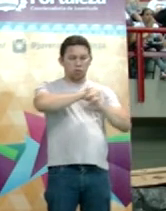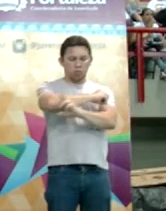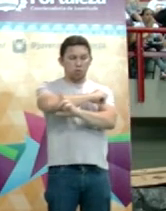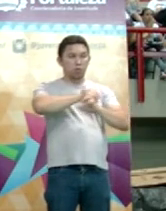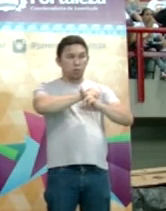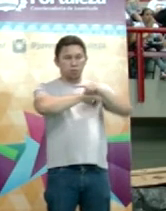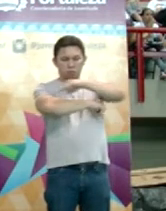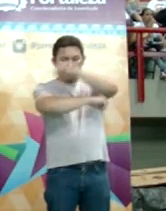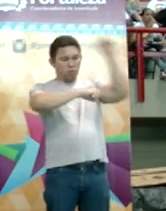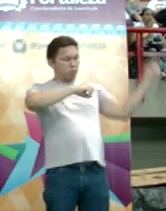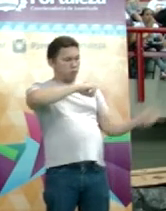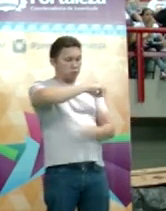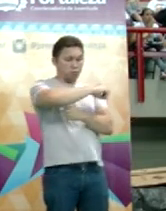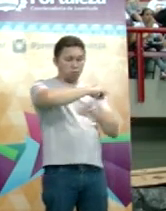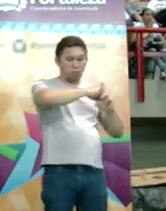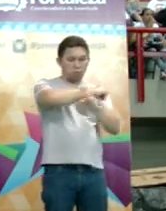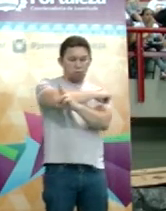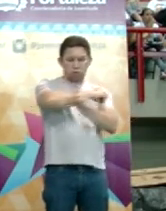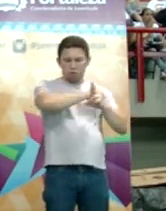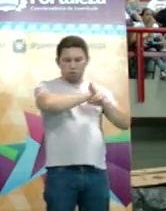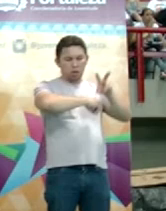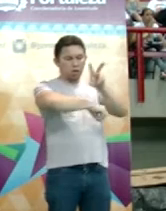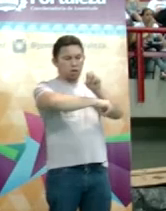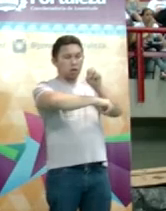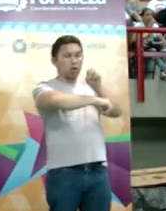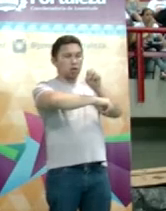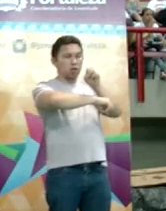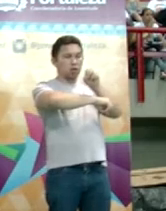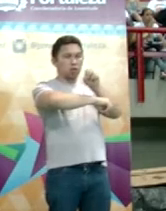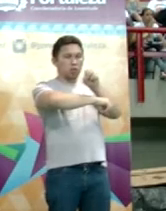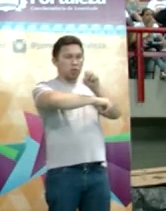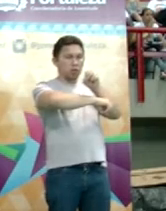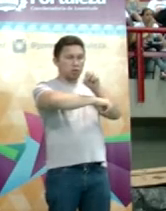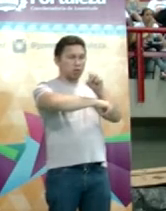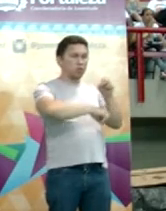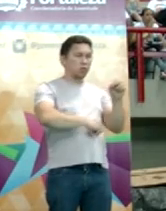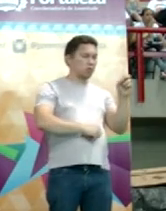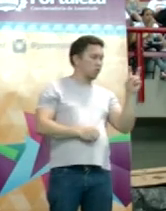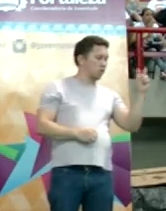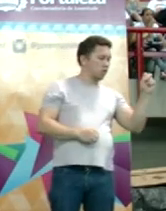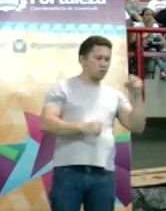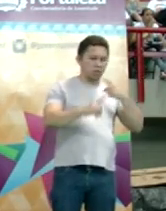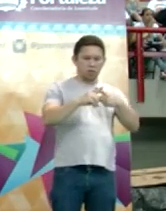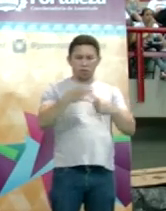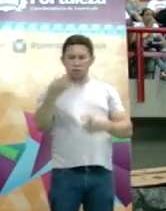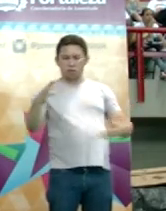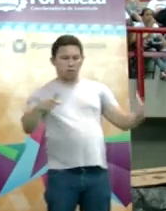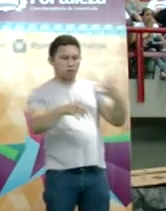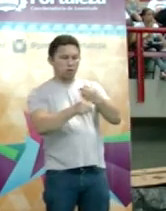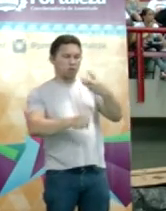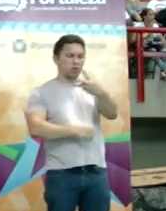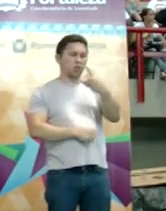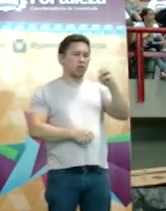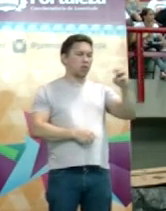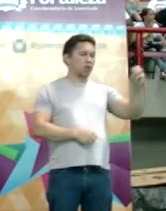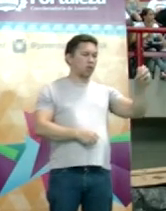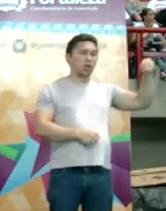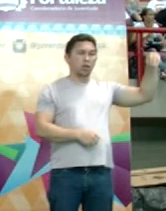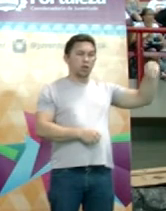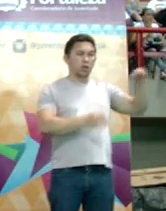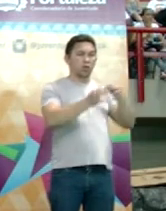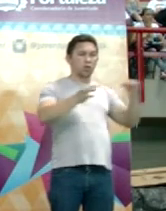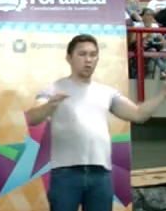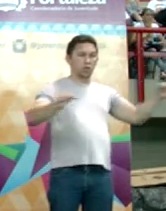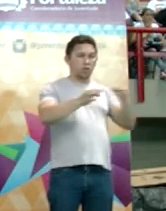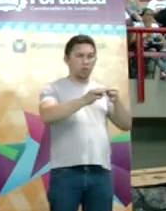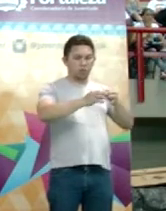da praça é de 50 metros. Então vai ficar 6 vezes 50 dá o quê? 300 metros.